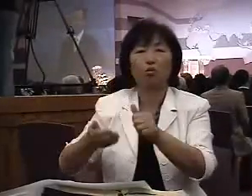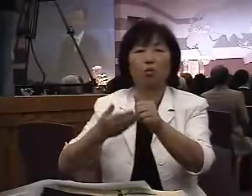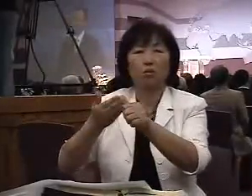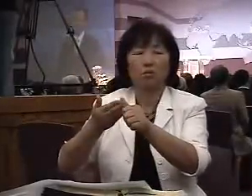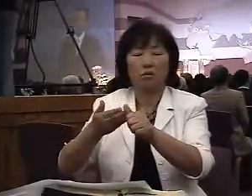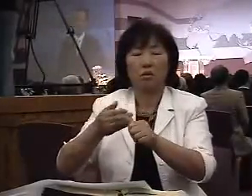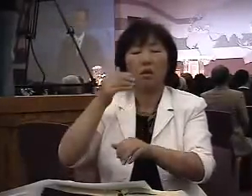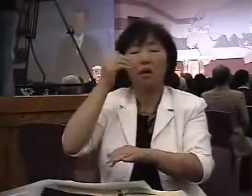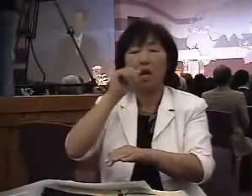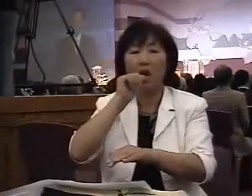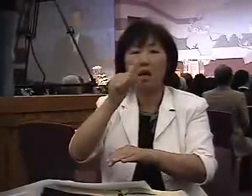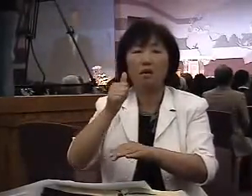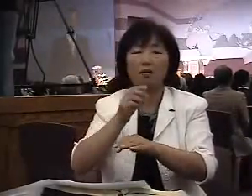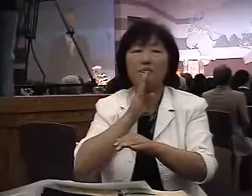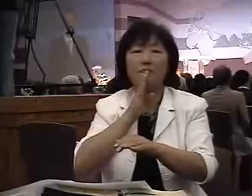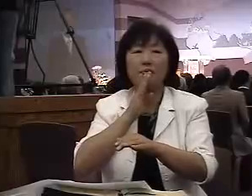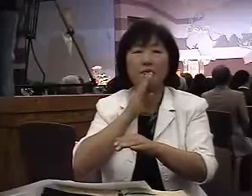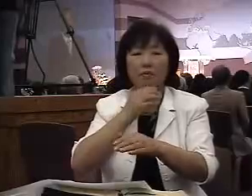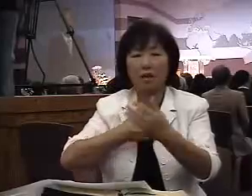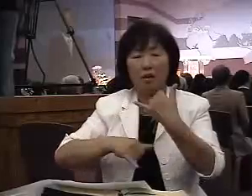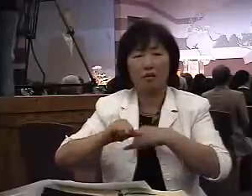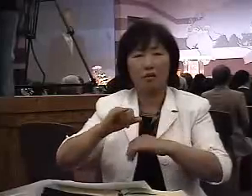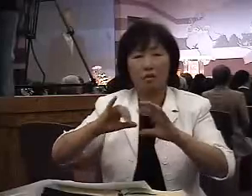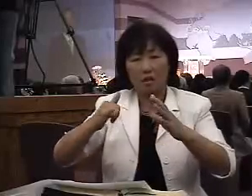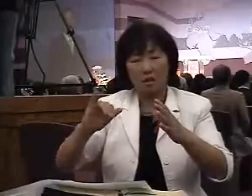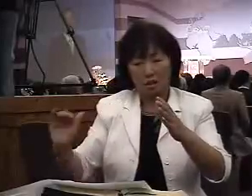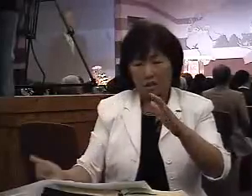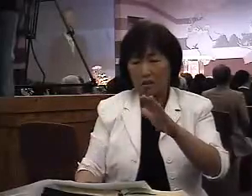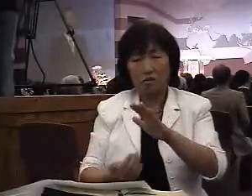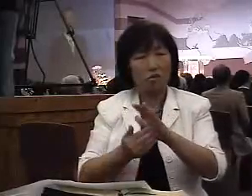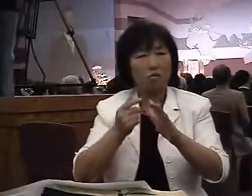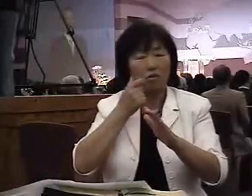결코 우리 자녀들 세대가 이루지 못하는 일입니다.